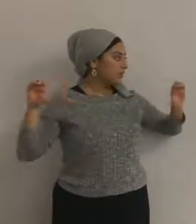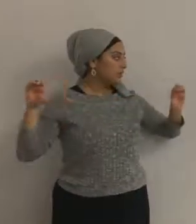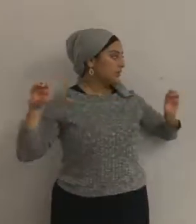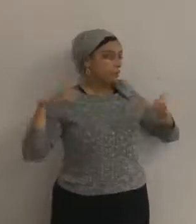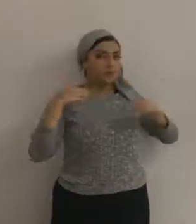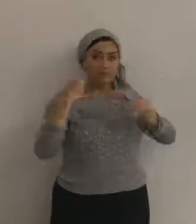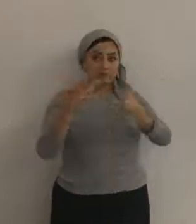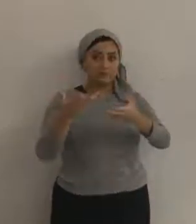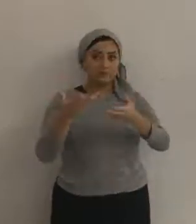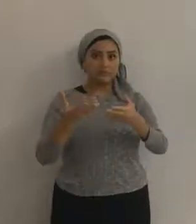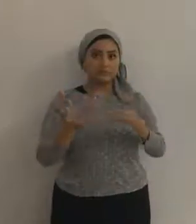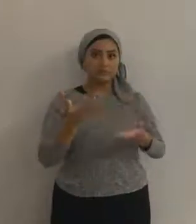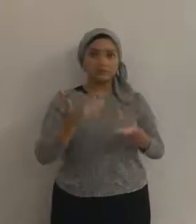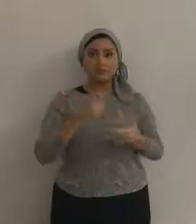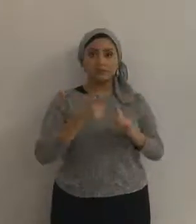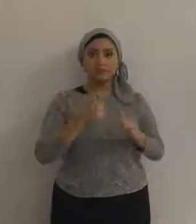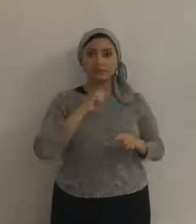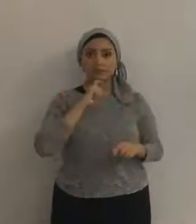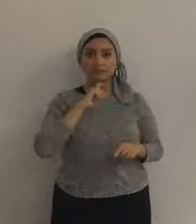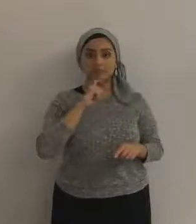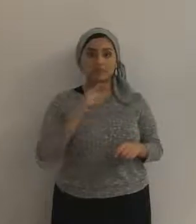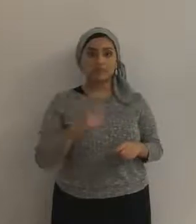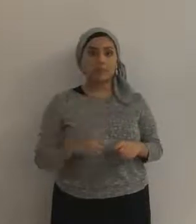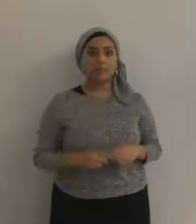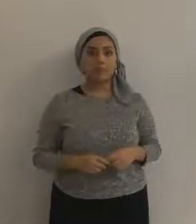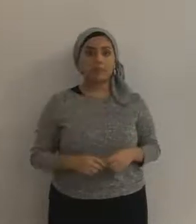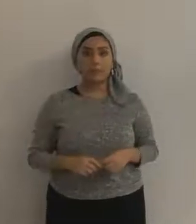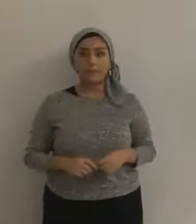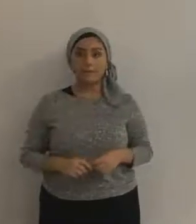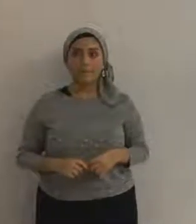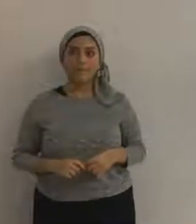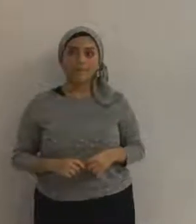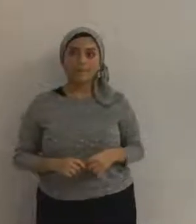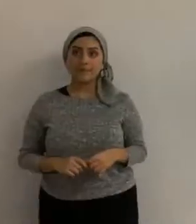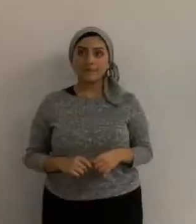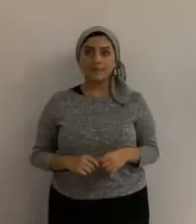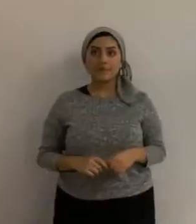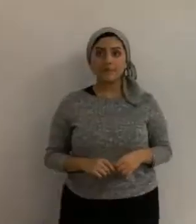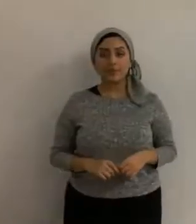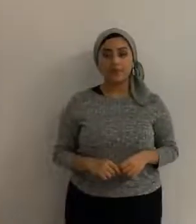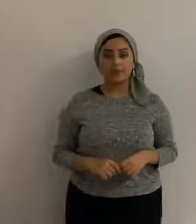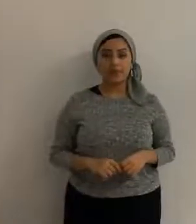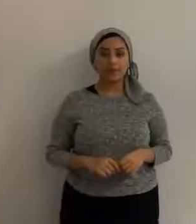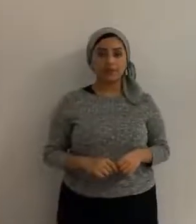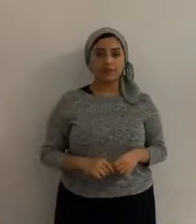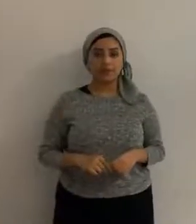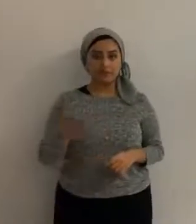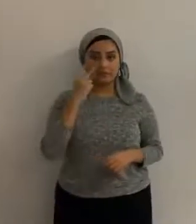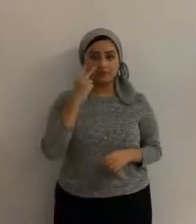sean metálicos, y las perforadoras en su trabajo. Aquí vemos una retroexcavadora para movimiento de